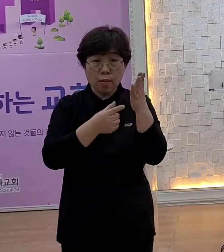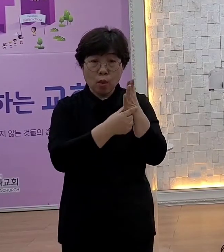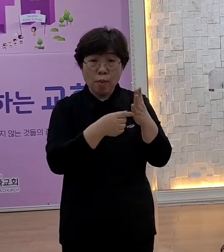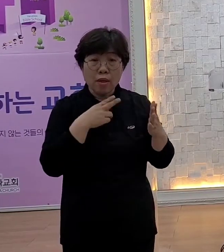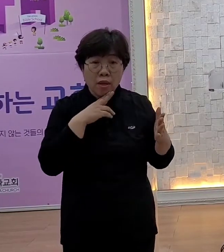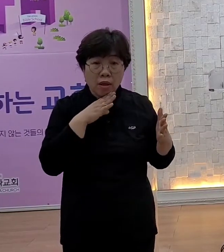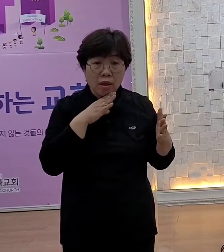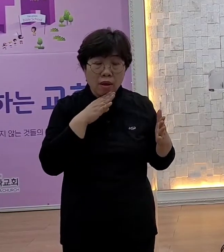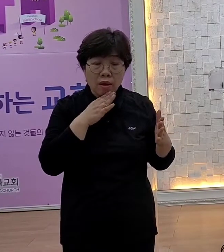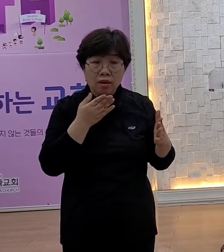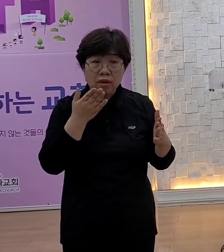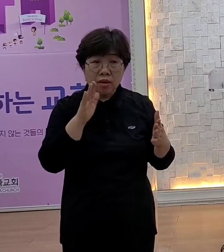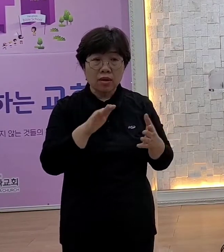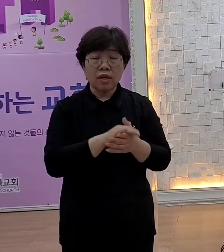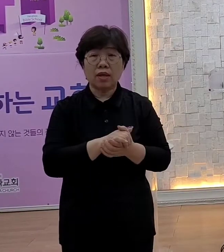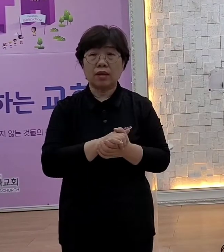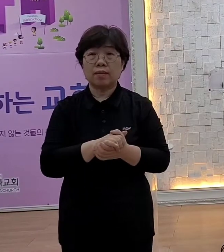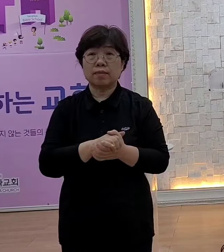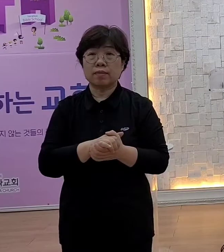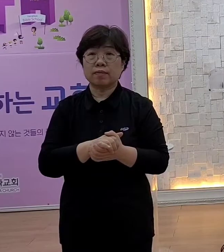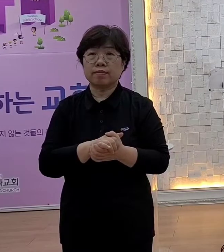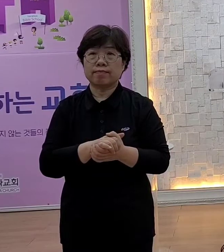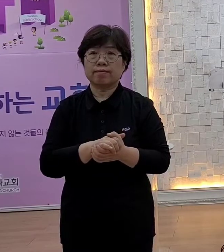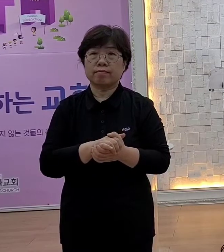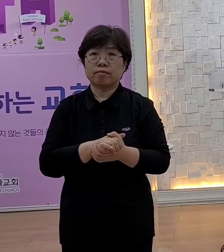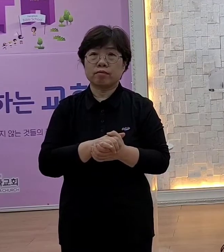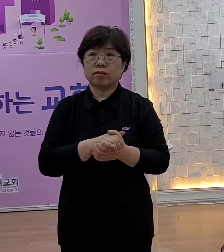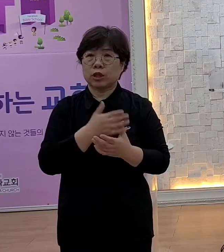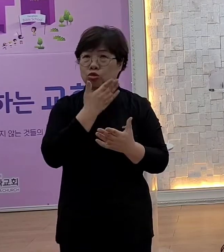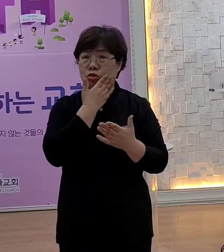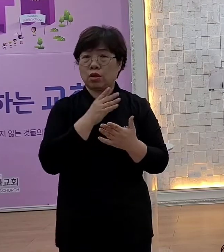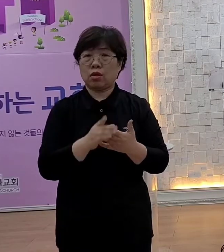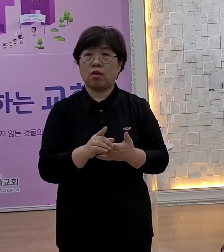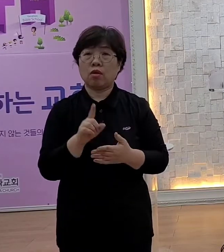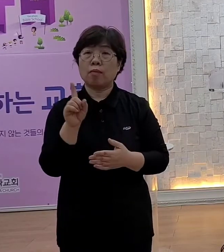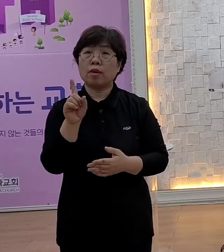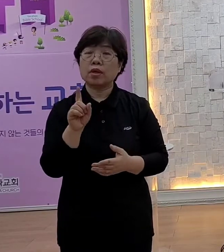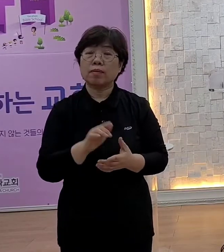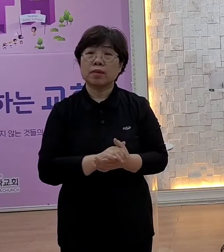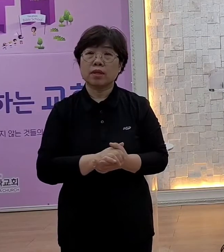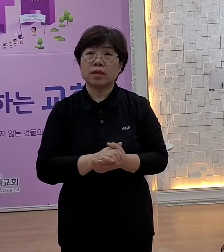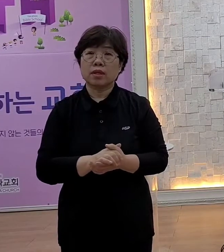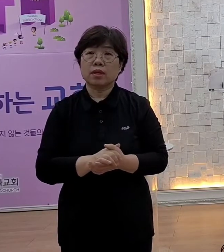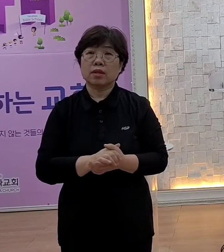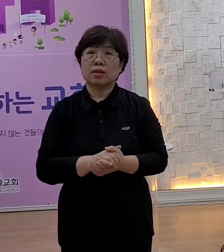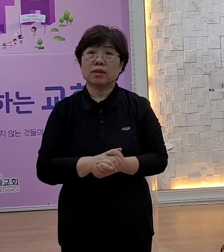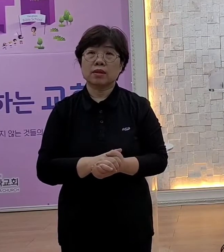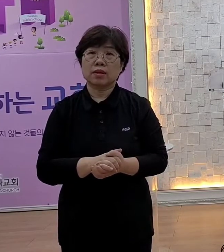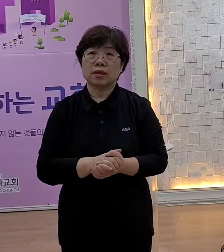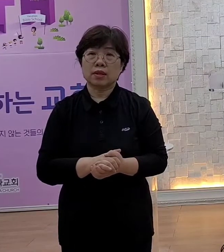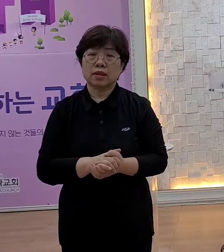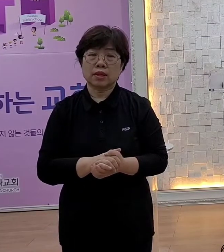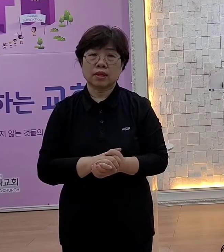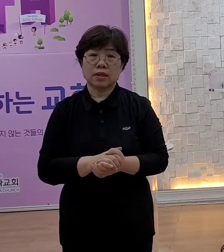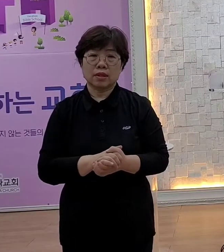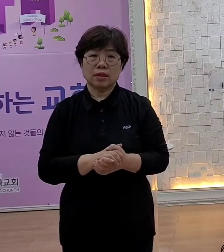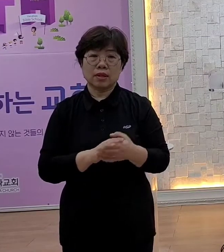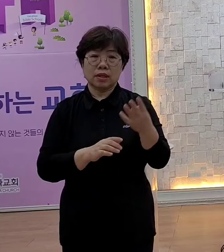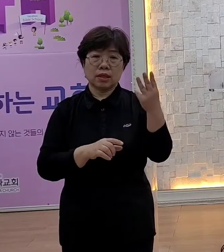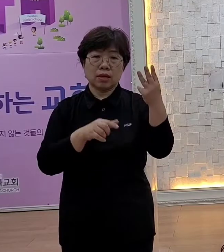말이죠. 그런데 사실은 오늘 이 본문 3장을 다 보고 4장을 다